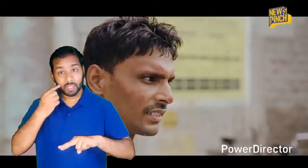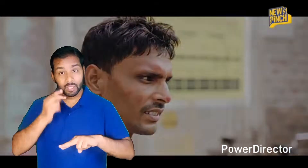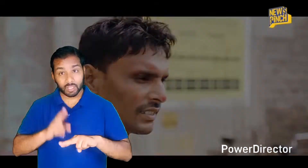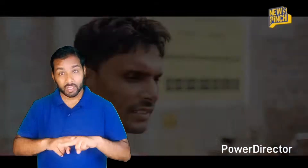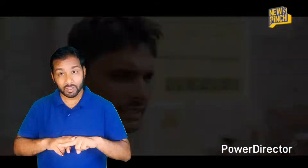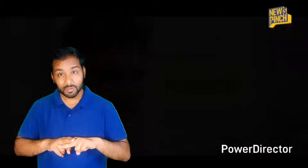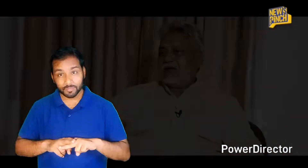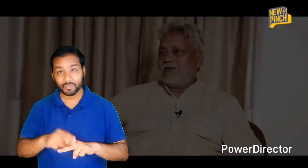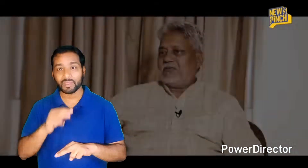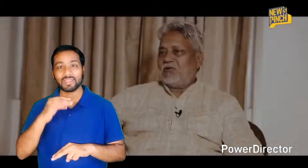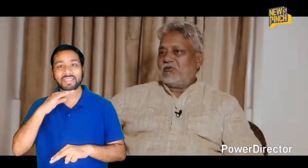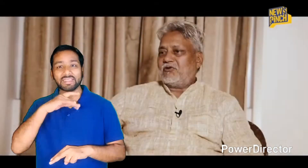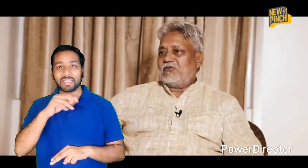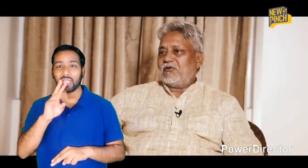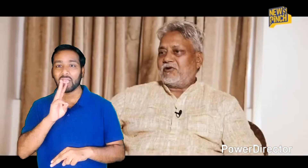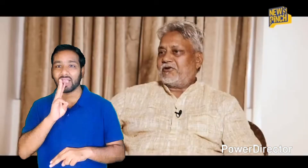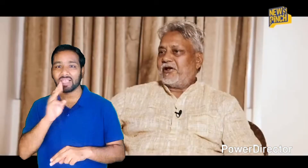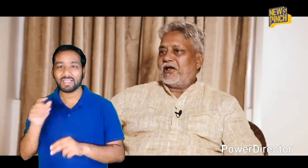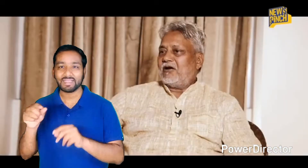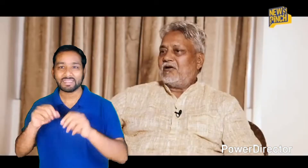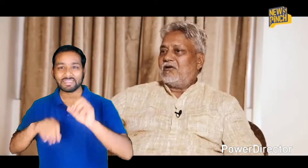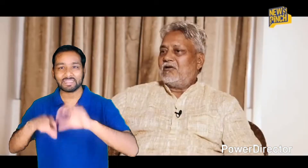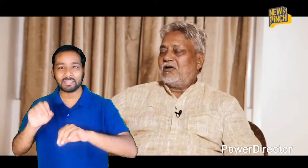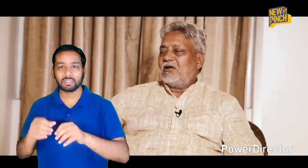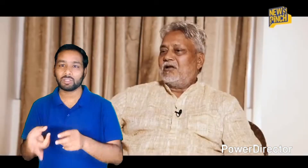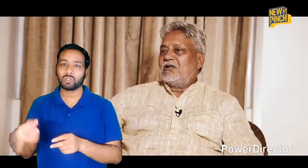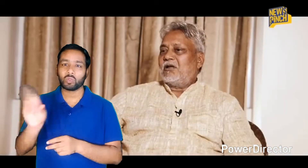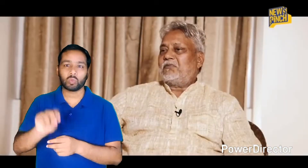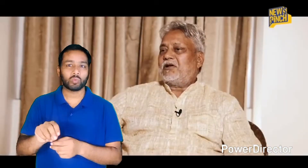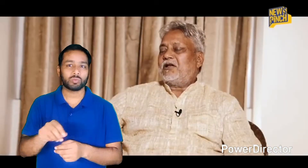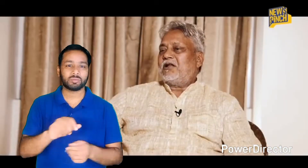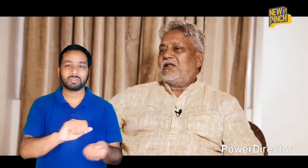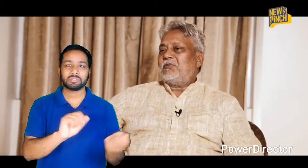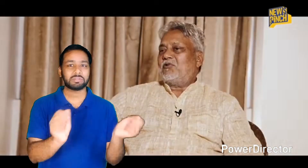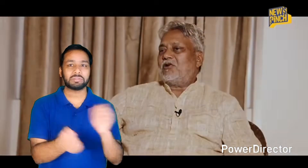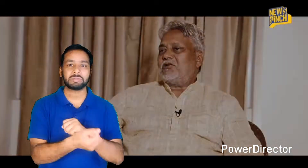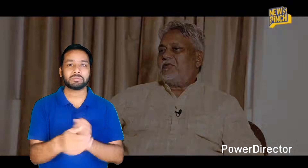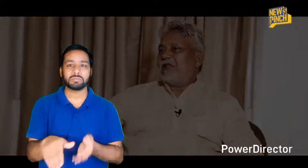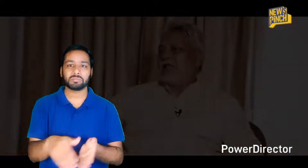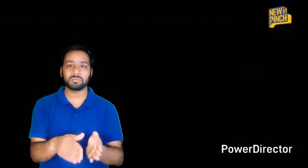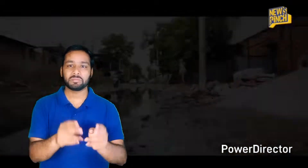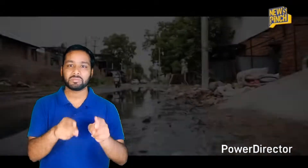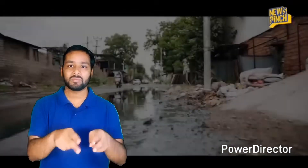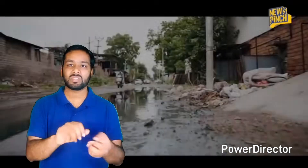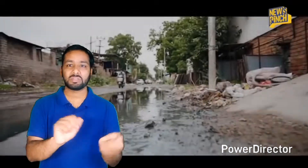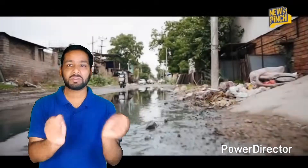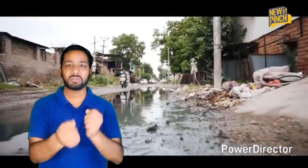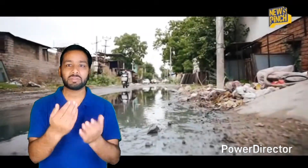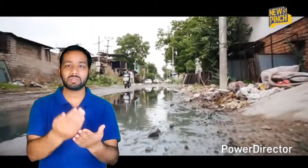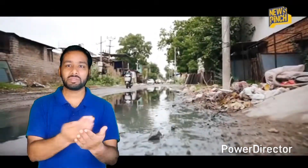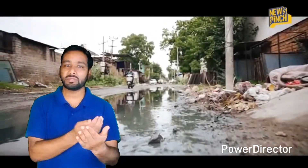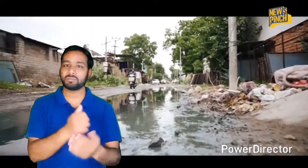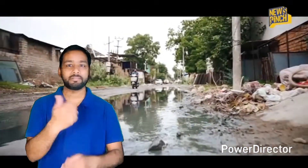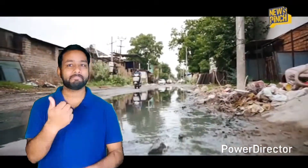तो जब तक इसमें पॉल्यूटिंग वाटर जाएगा तब तक ये नदी पुनर्जीवित नहीं हो सकती।